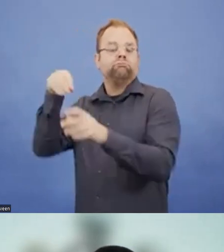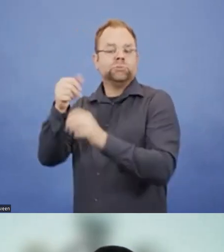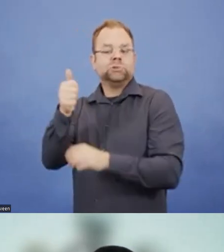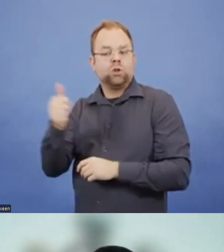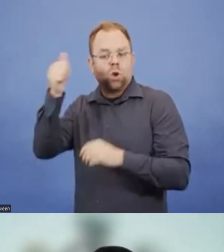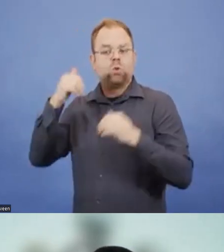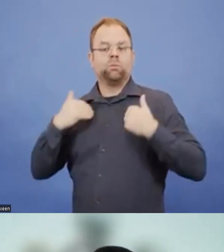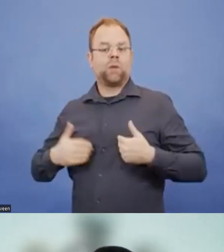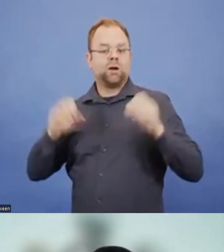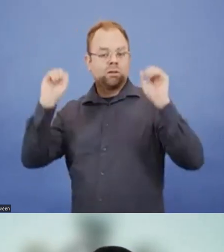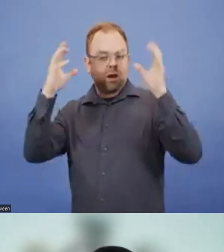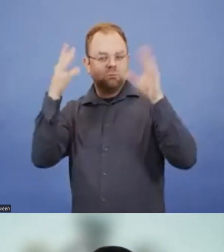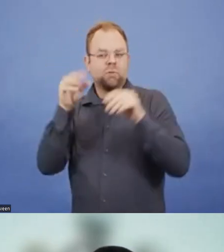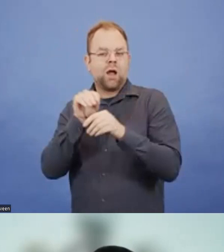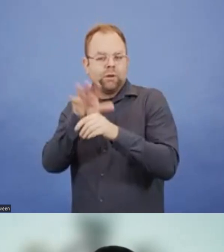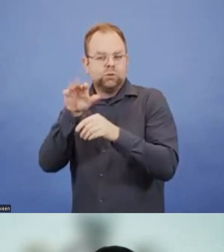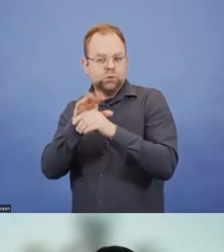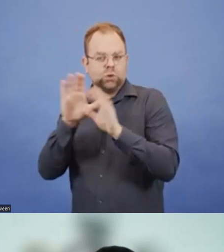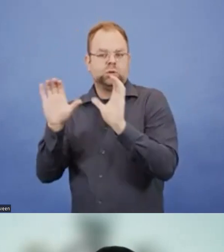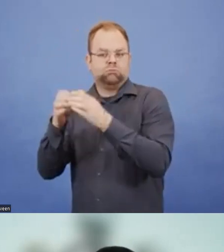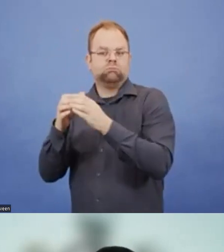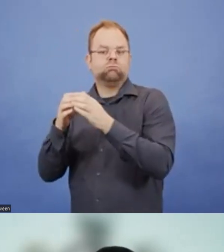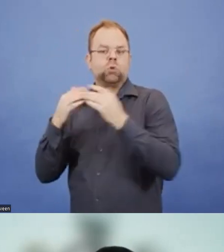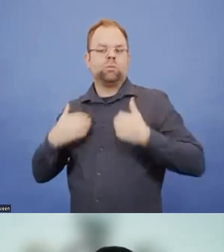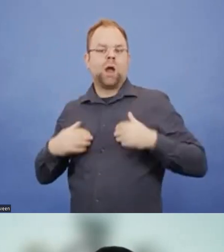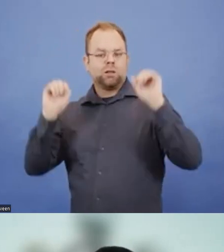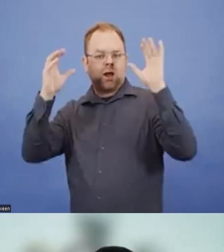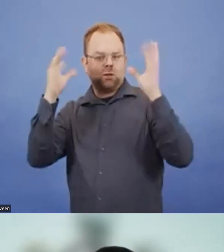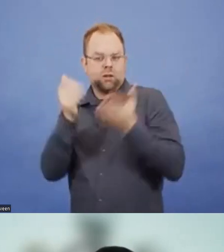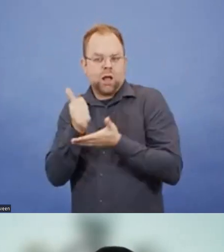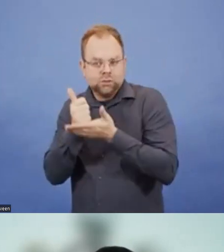senior para las políticas internacionales en Finlandia.